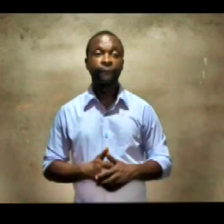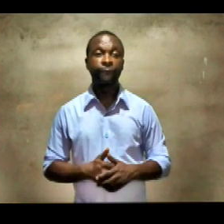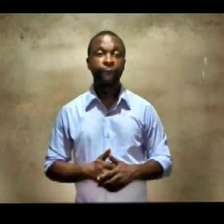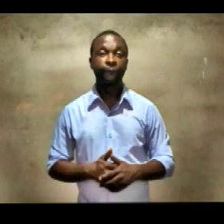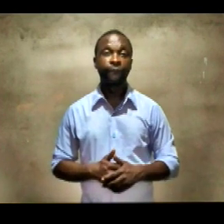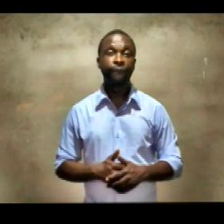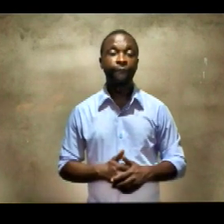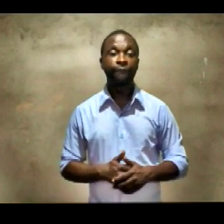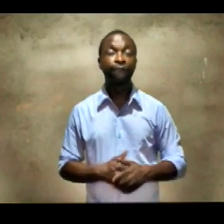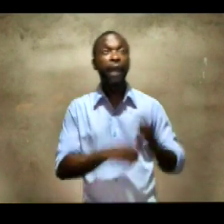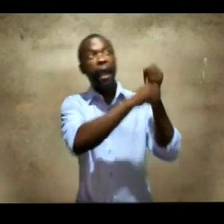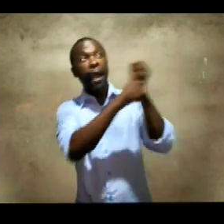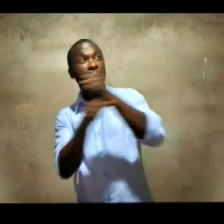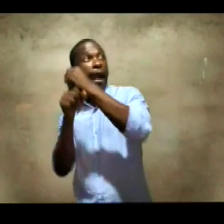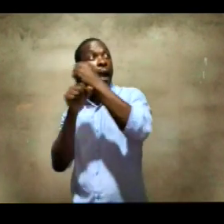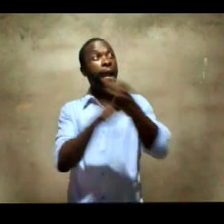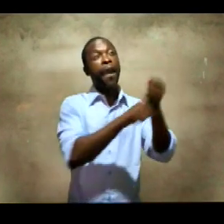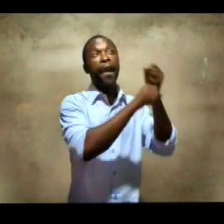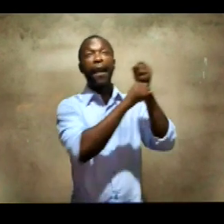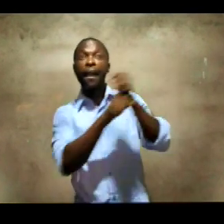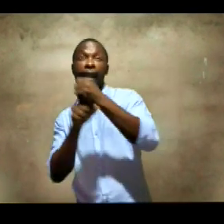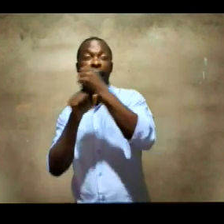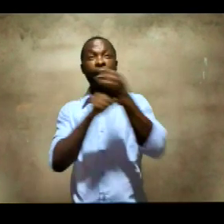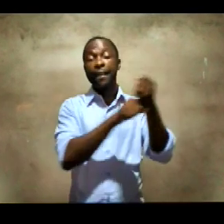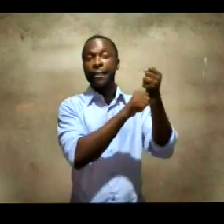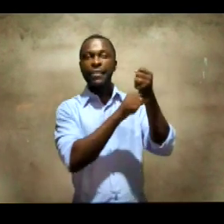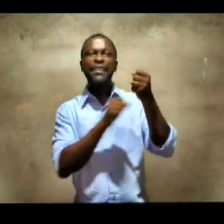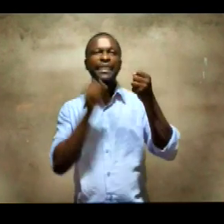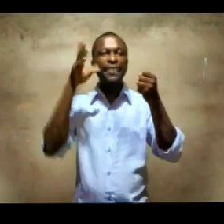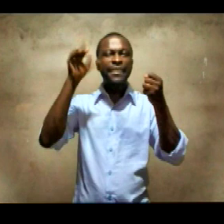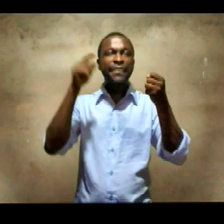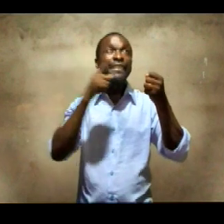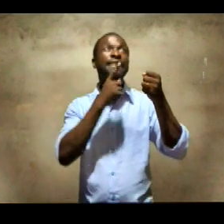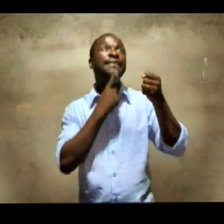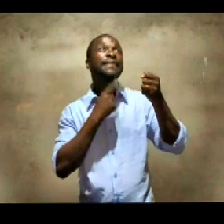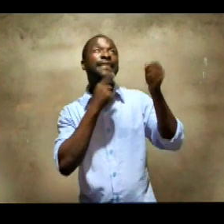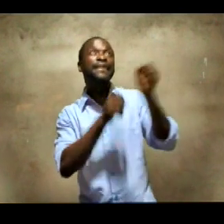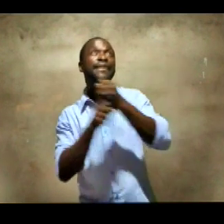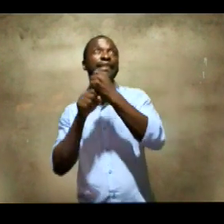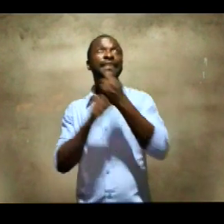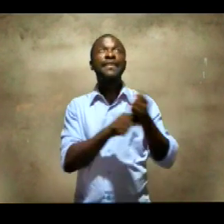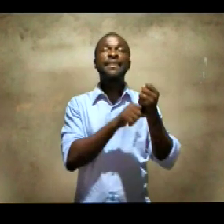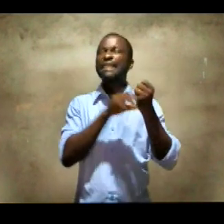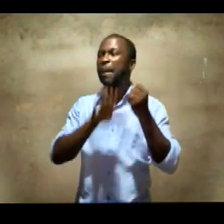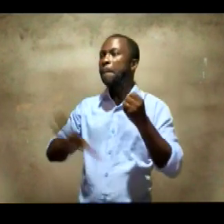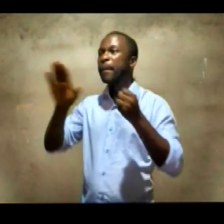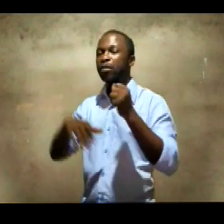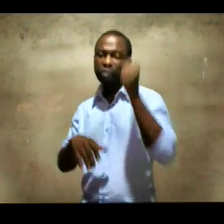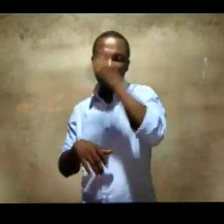C'est le grand drapeau rouge qui se profile à l'horizon. Les lions sont maintenant tués en grand nombre dans toute l'Afrique australe.